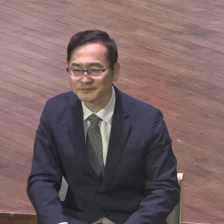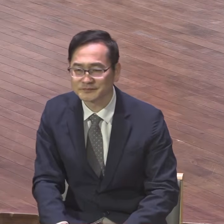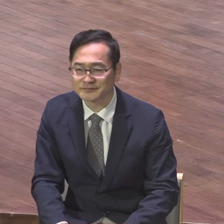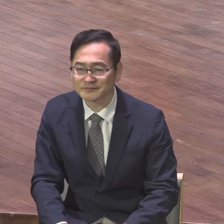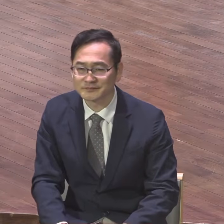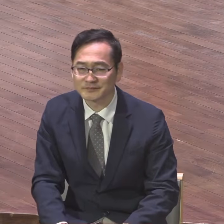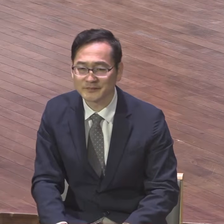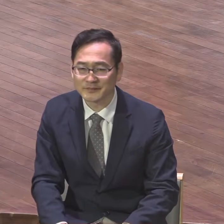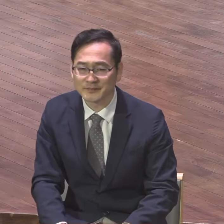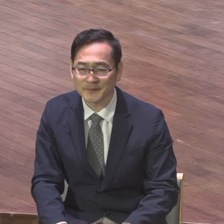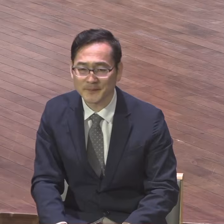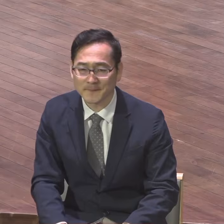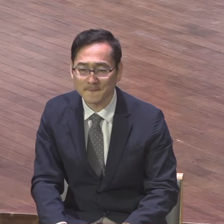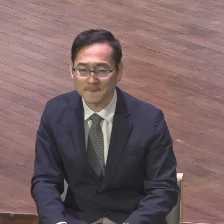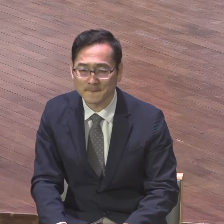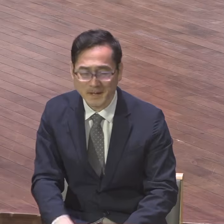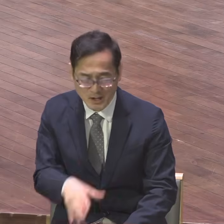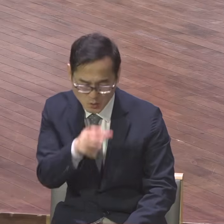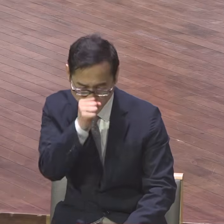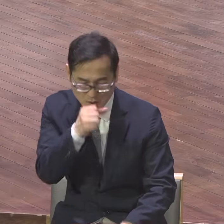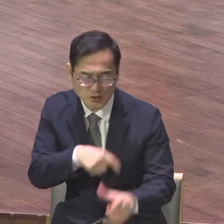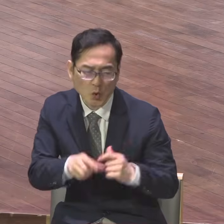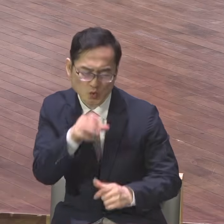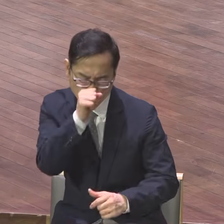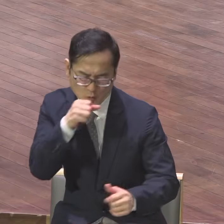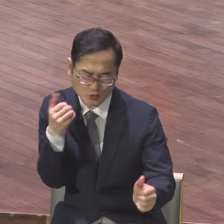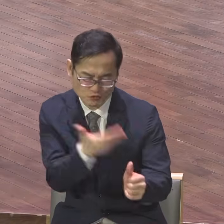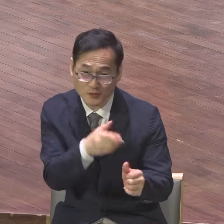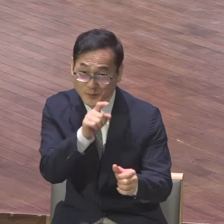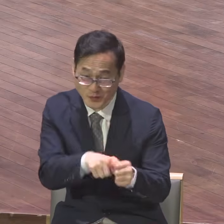그렇게 하시기도 한다는 얘기죠.